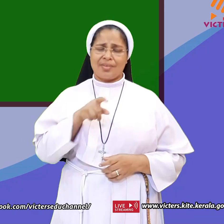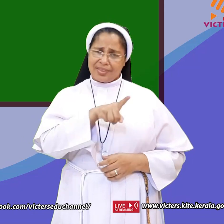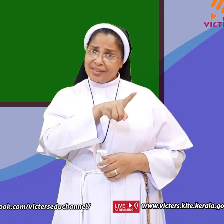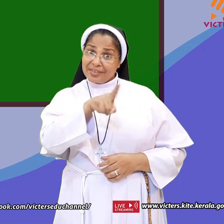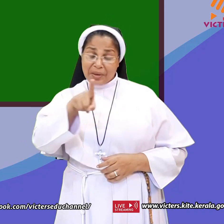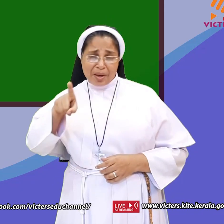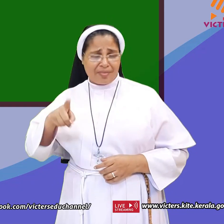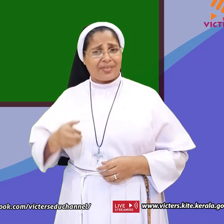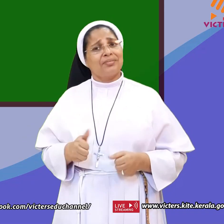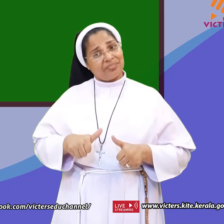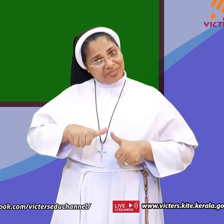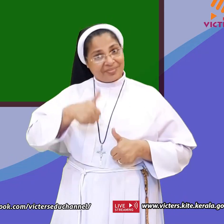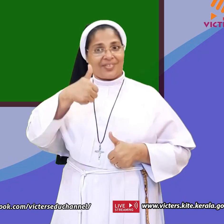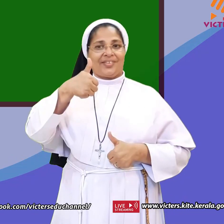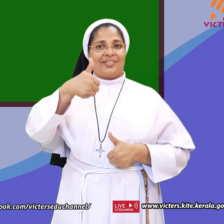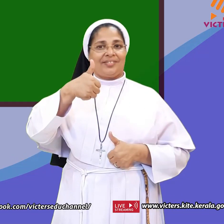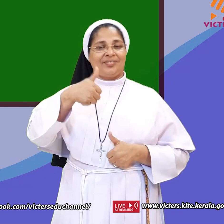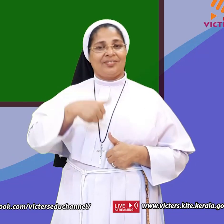നിങ്ങൾക്കേവർക്കും കഴിയട്ടെ എന്ന്